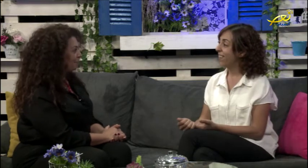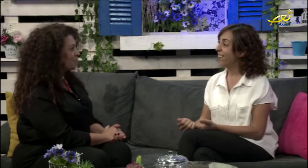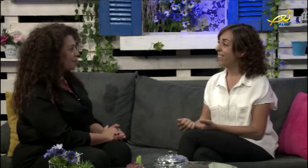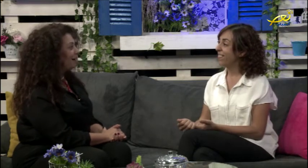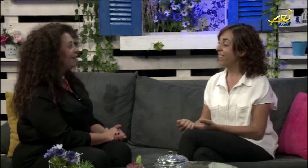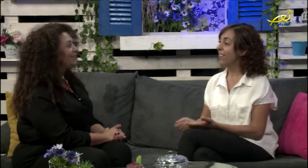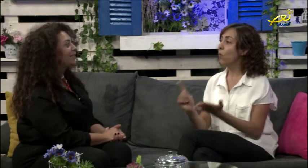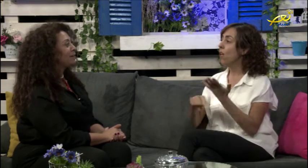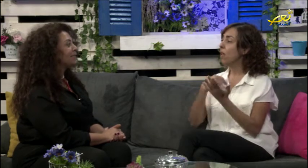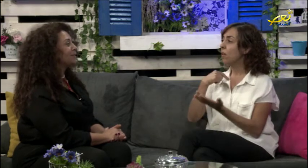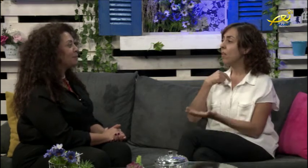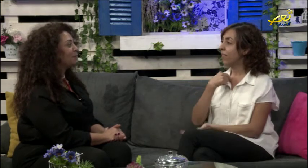بيسمع، نحنا بس صم.